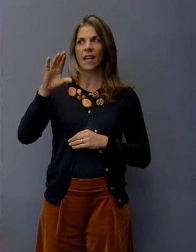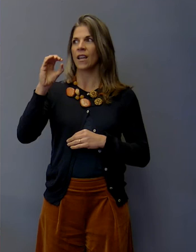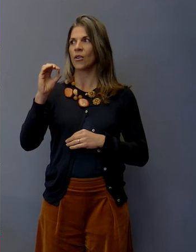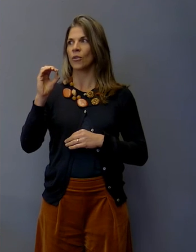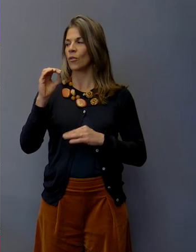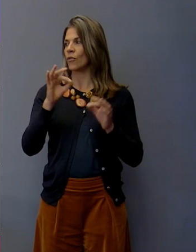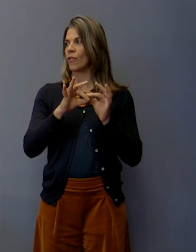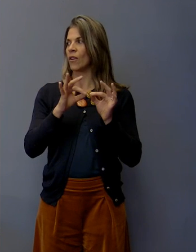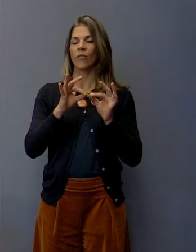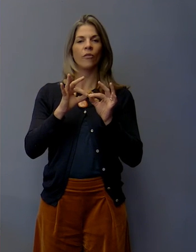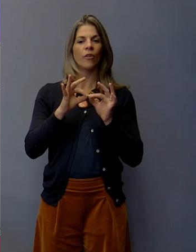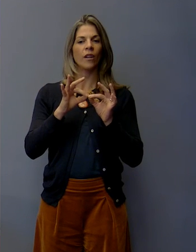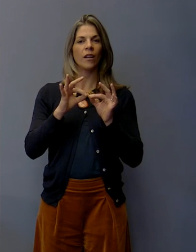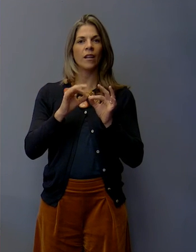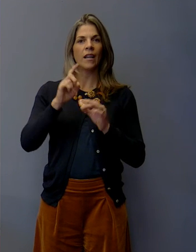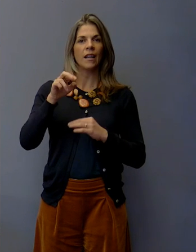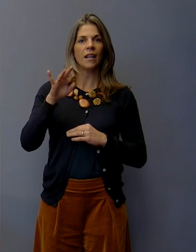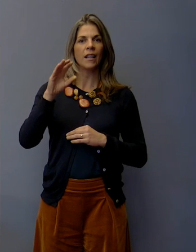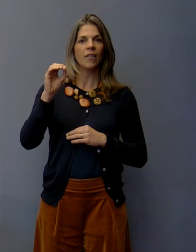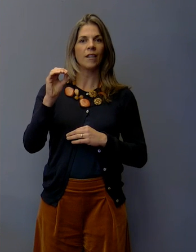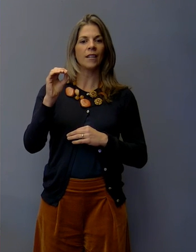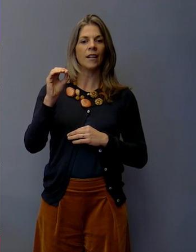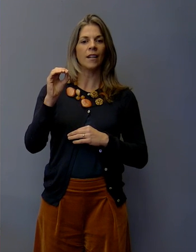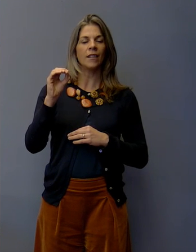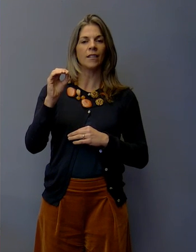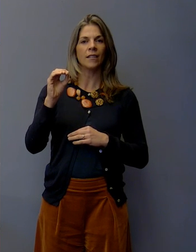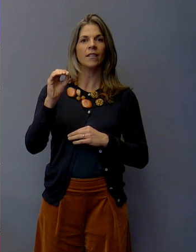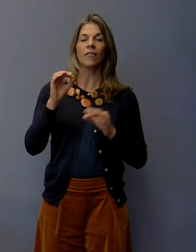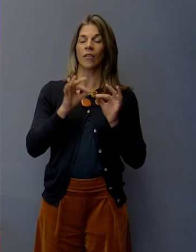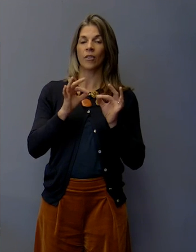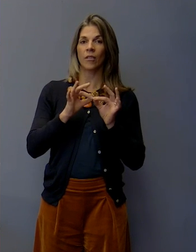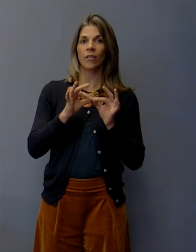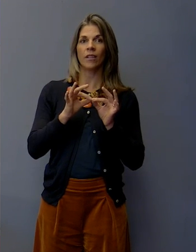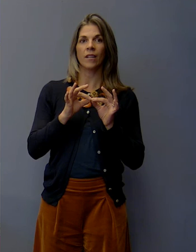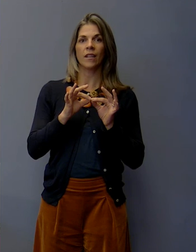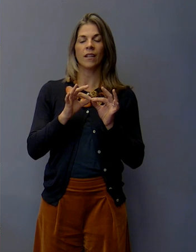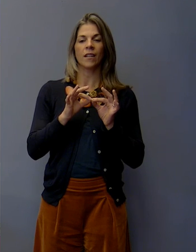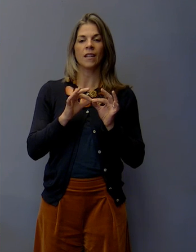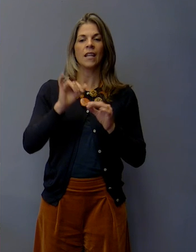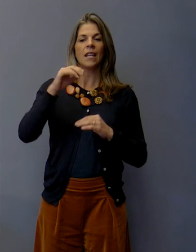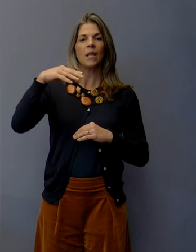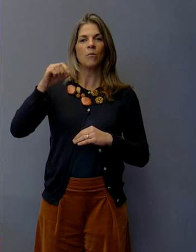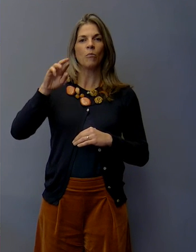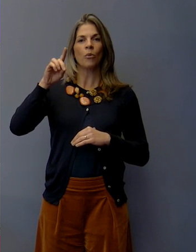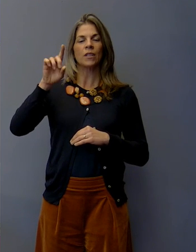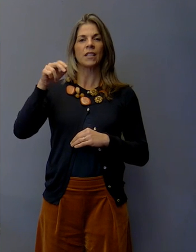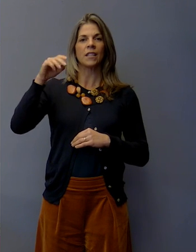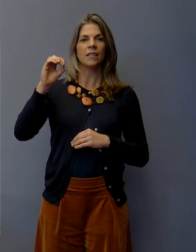favorevole consigliere grillo favorevole consigliere immordino